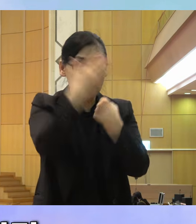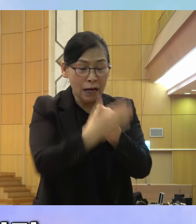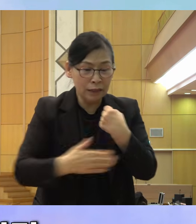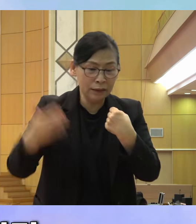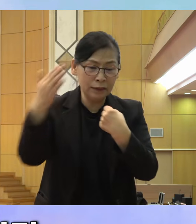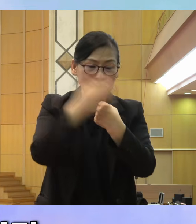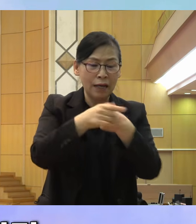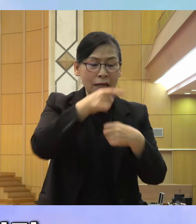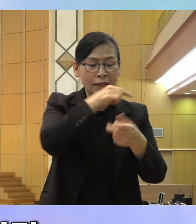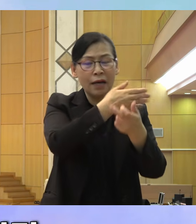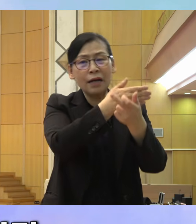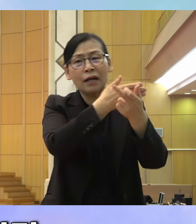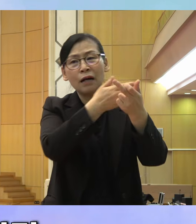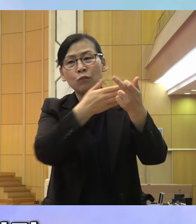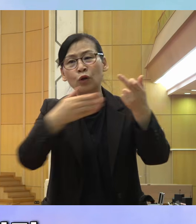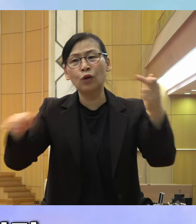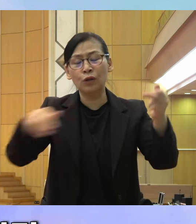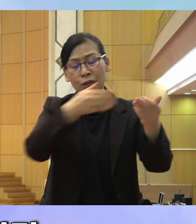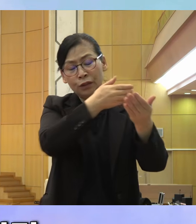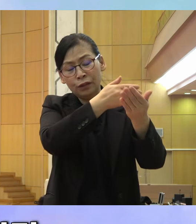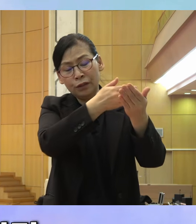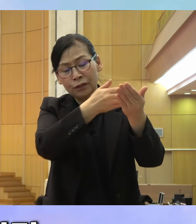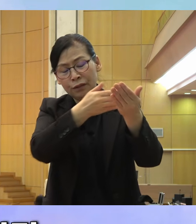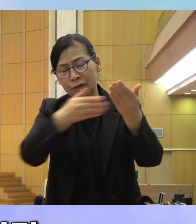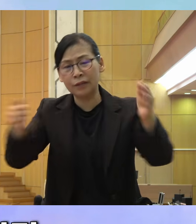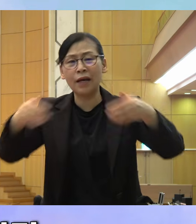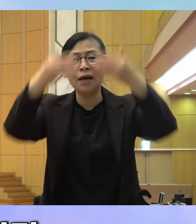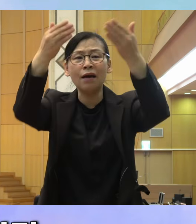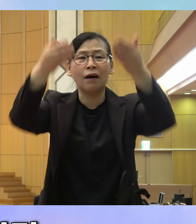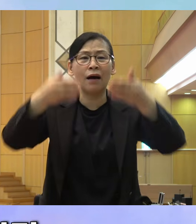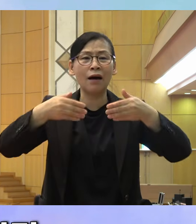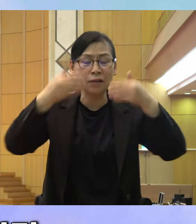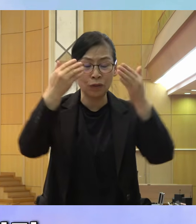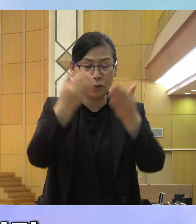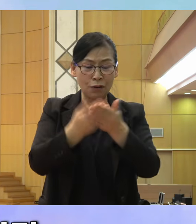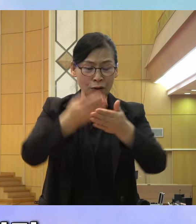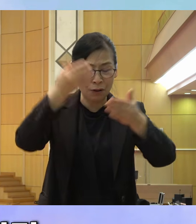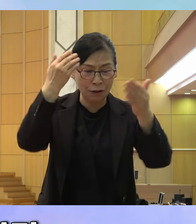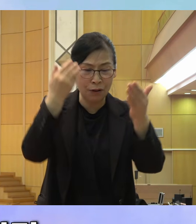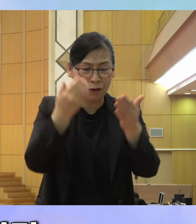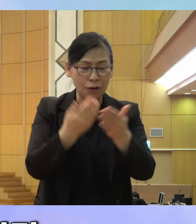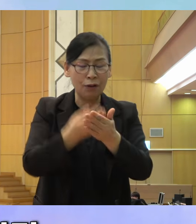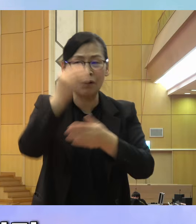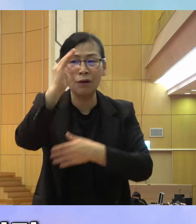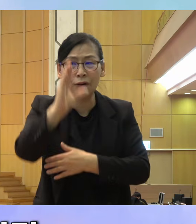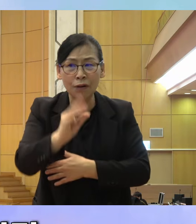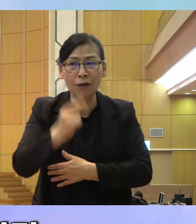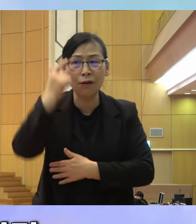은혜의 강물 흐르게 하소서.